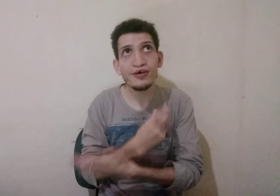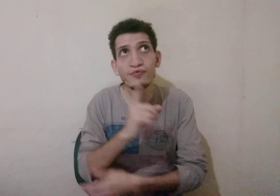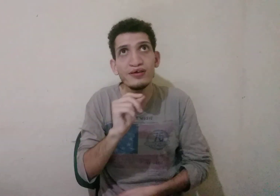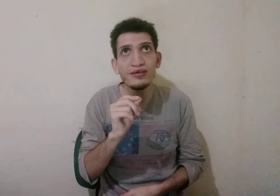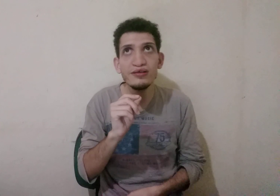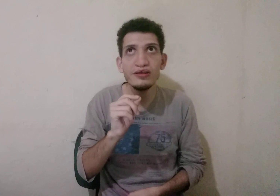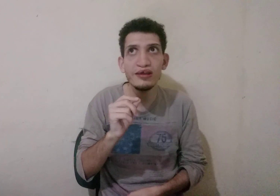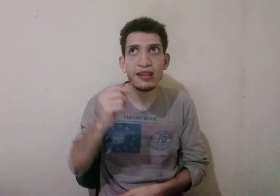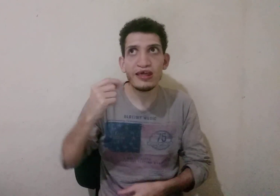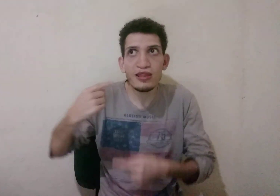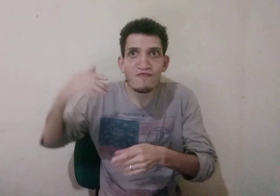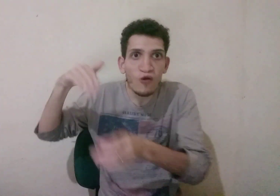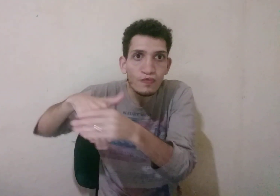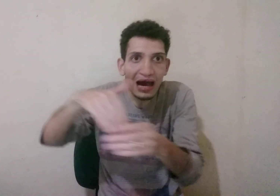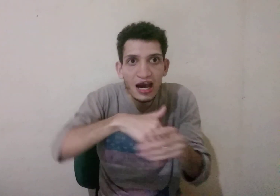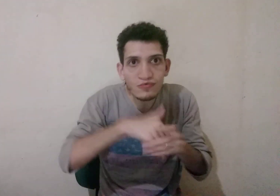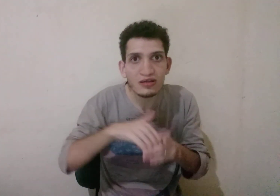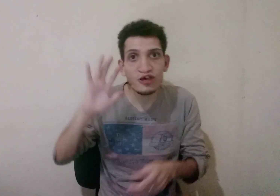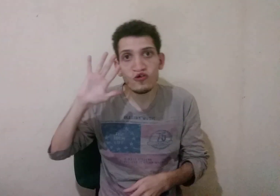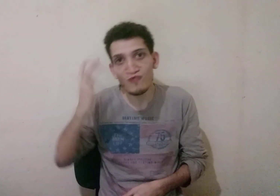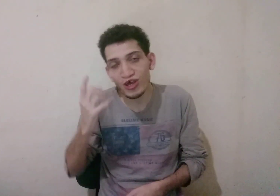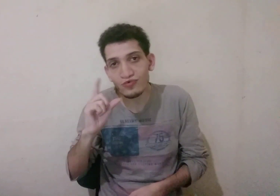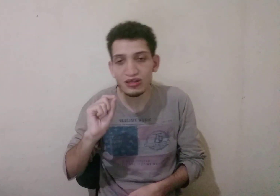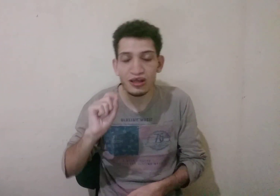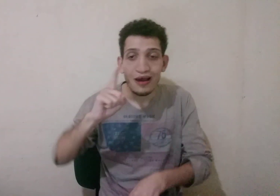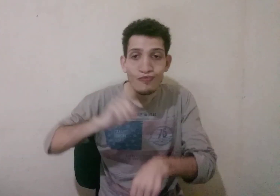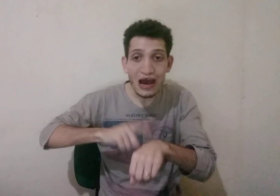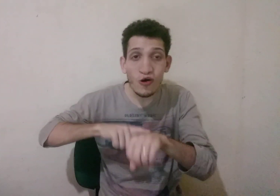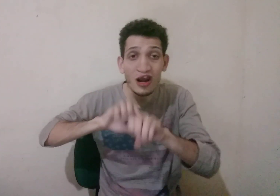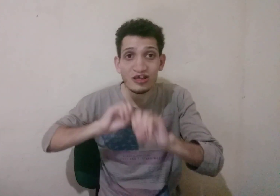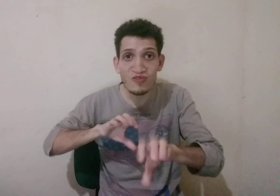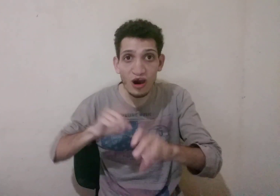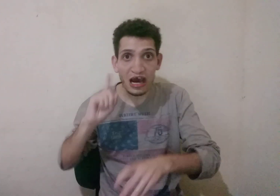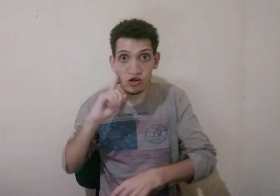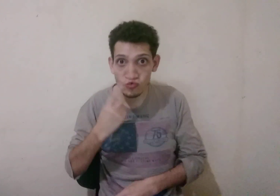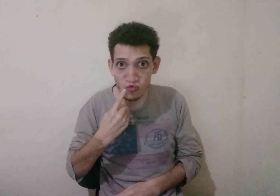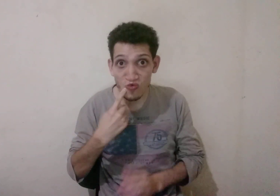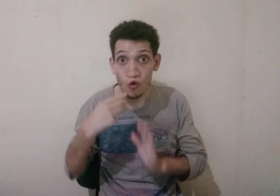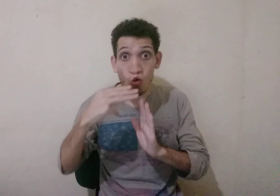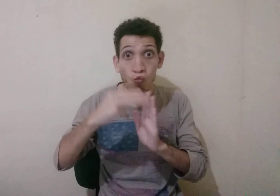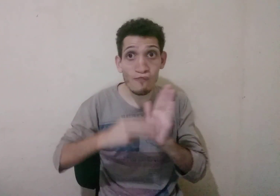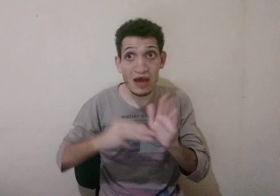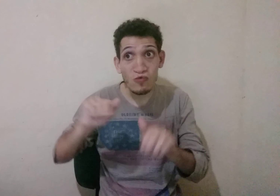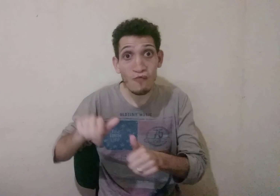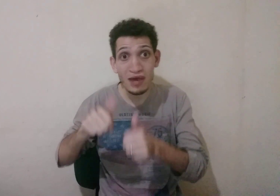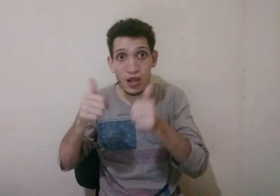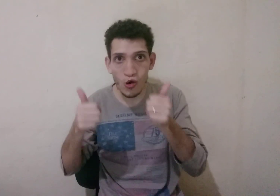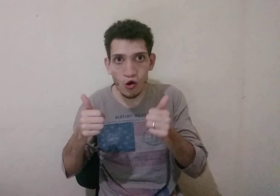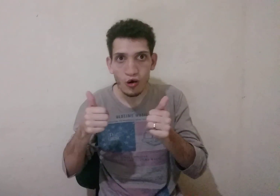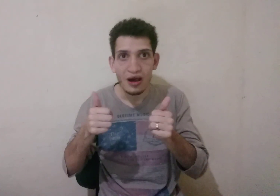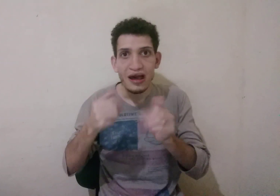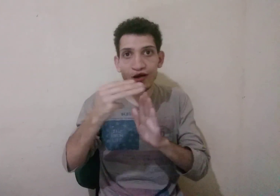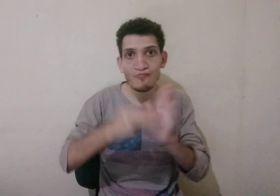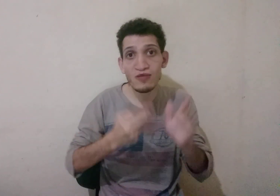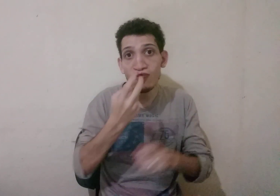eles votaram, desenvolveram, e na hora de educar surdo, o método melhor era o método